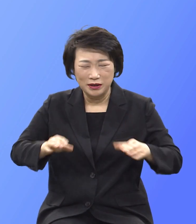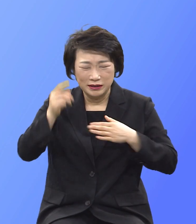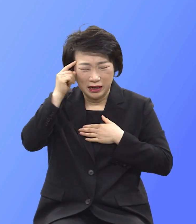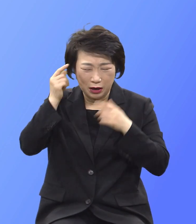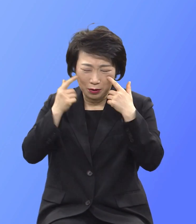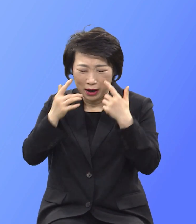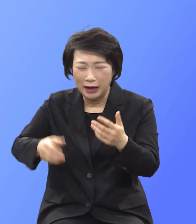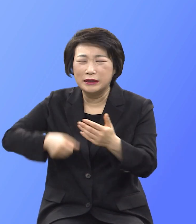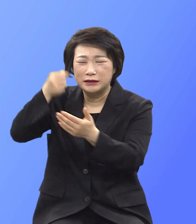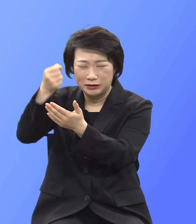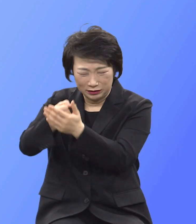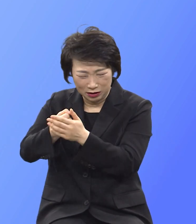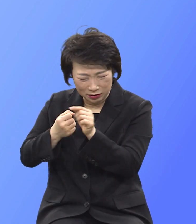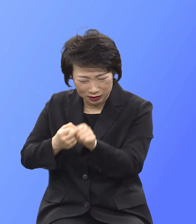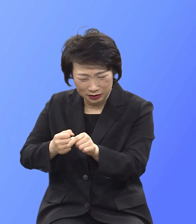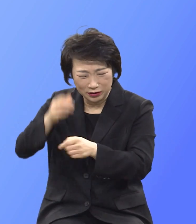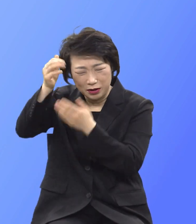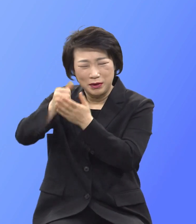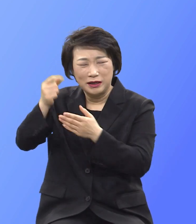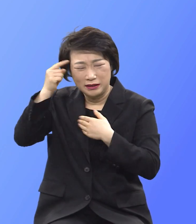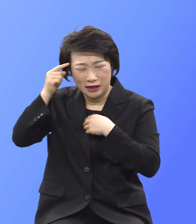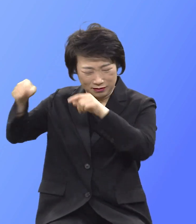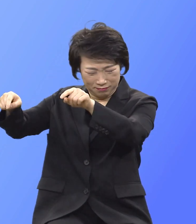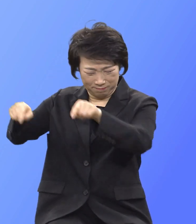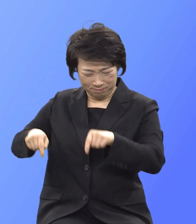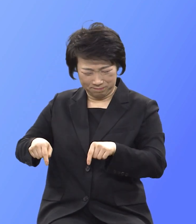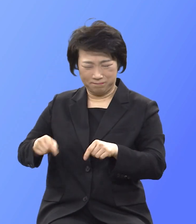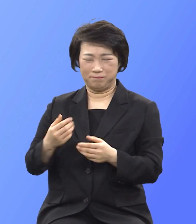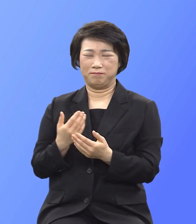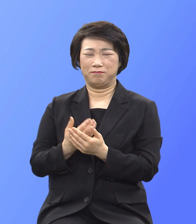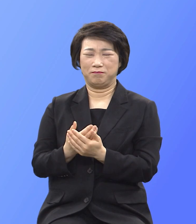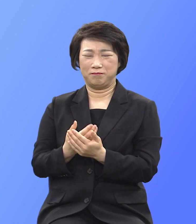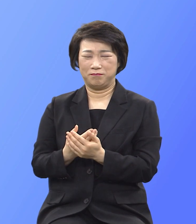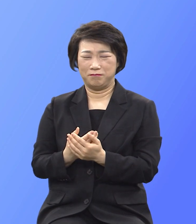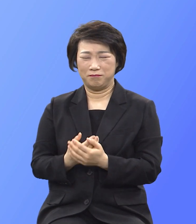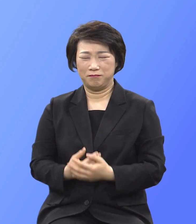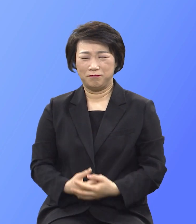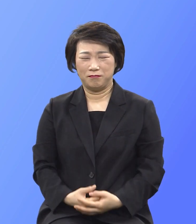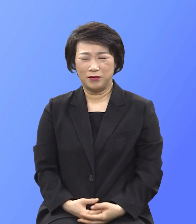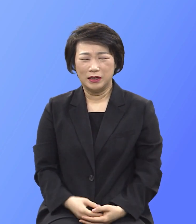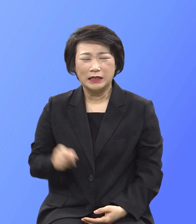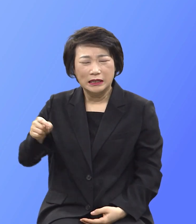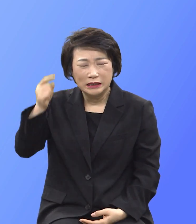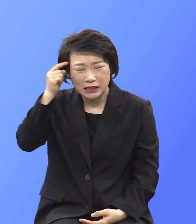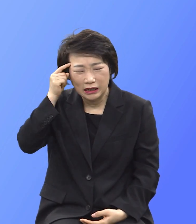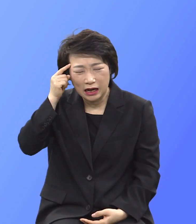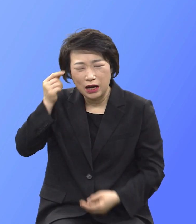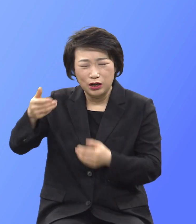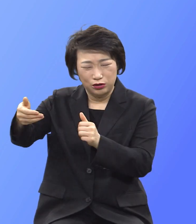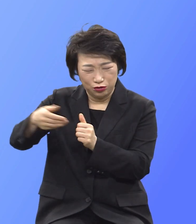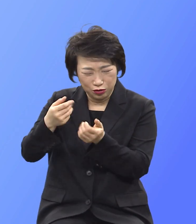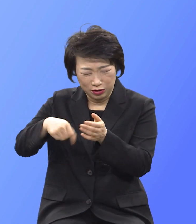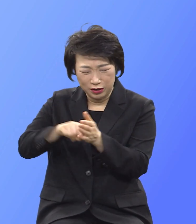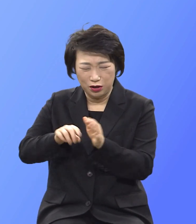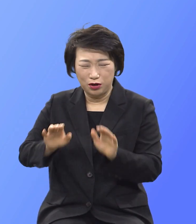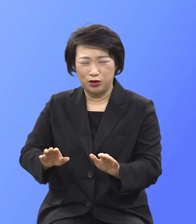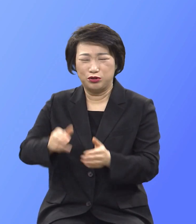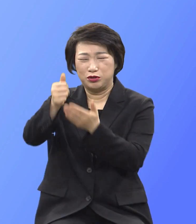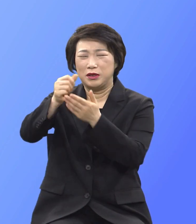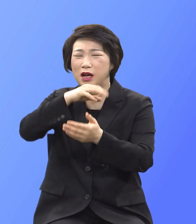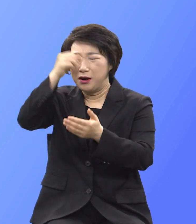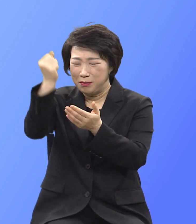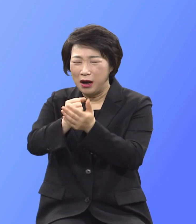생각을 확실히 성령의 생각으로 갖게 하옵시고, 이 생각을 주시기 위해서 주님은